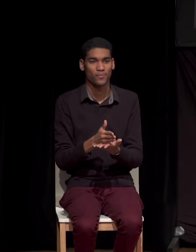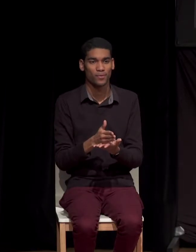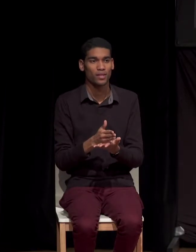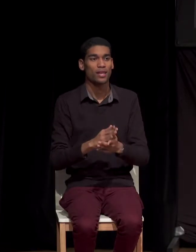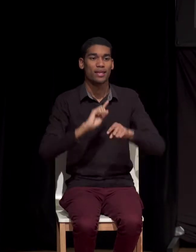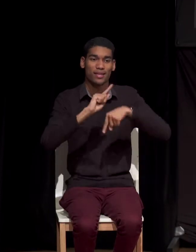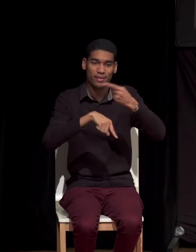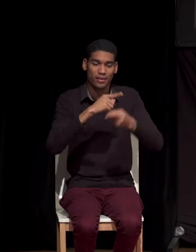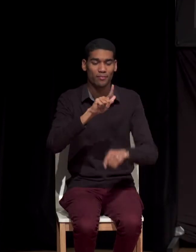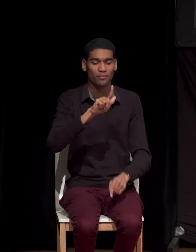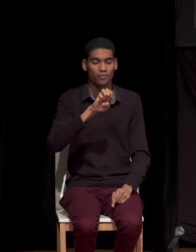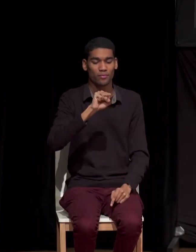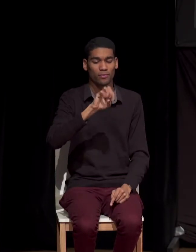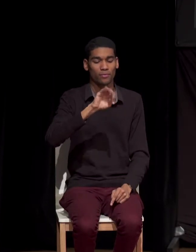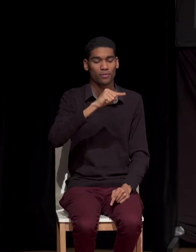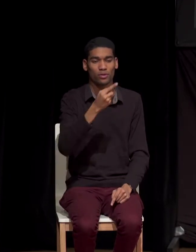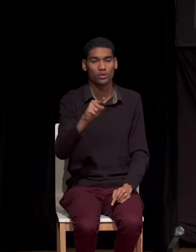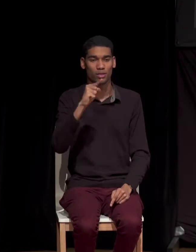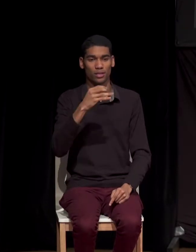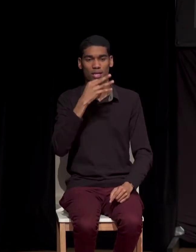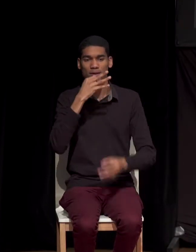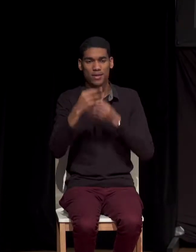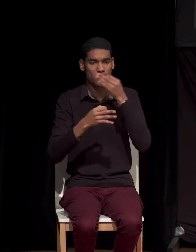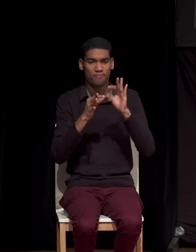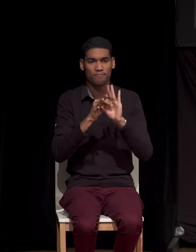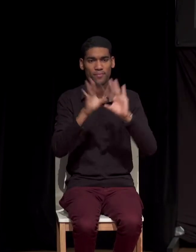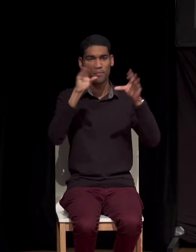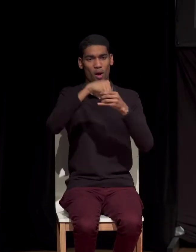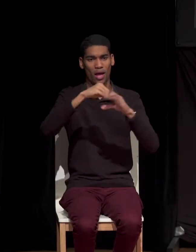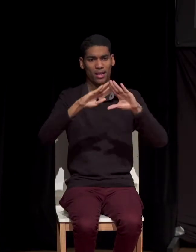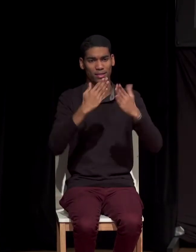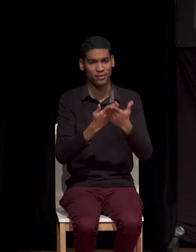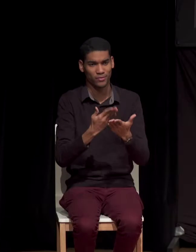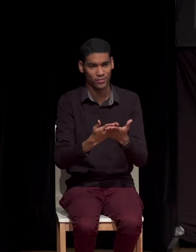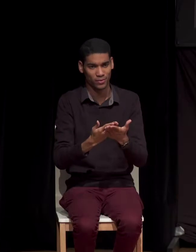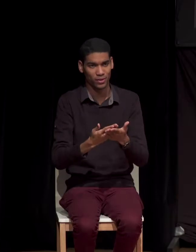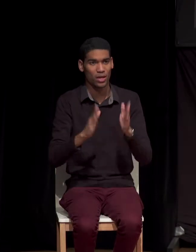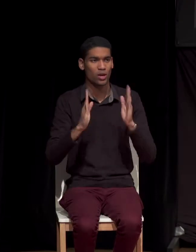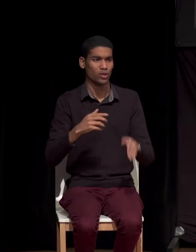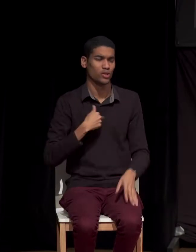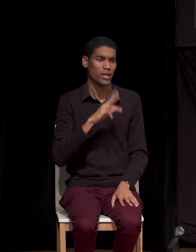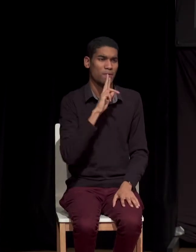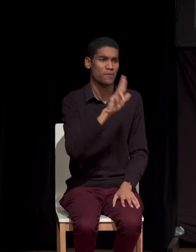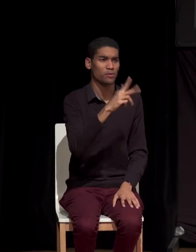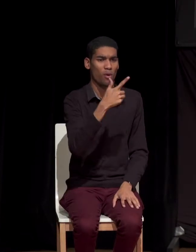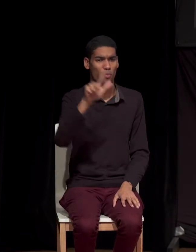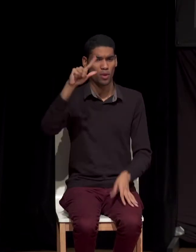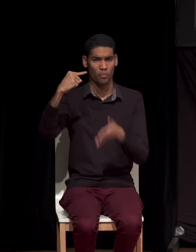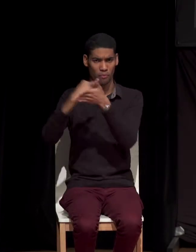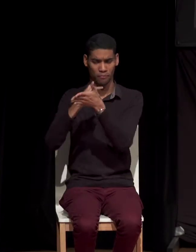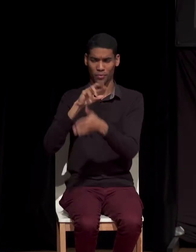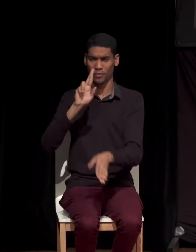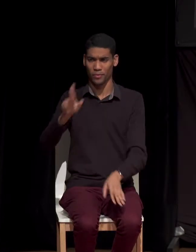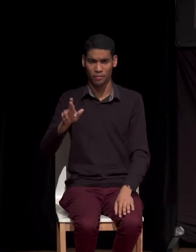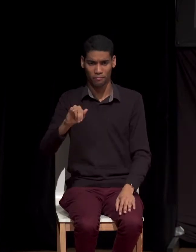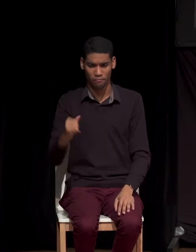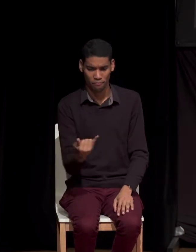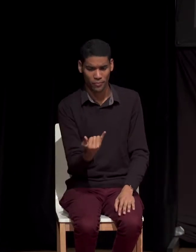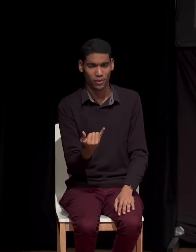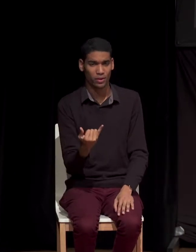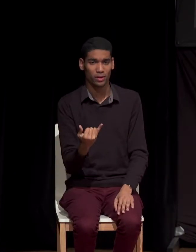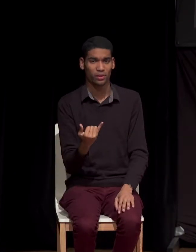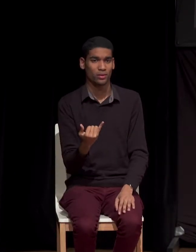gestão democrática. Porque não adianta, e aí já respondendo também a outra pergunta, não